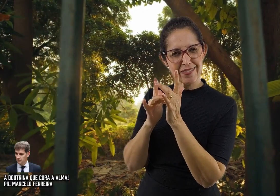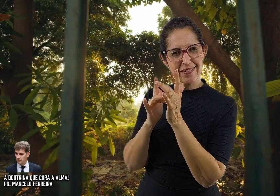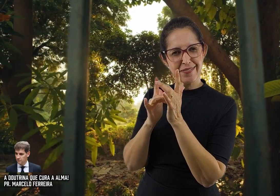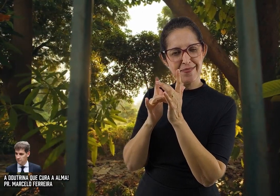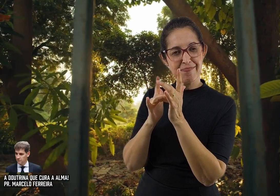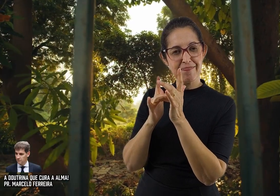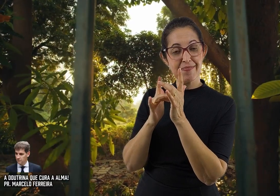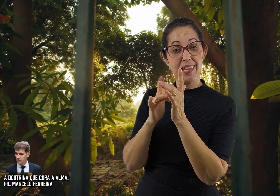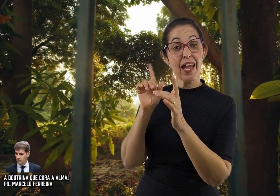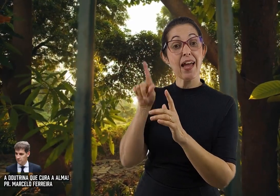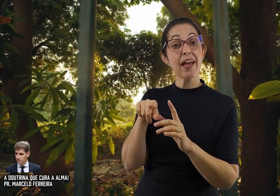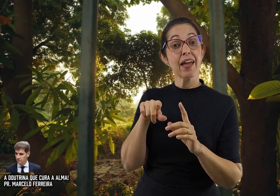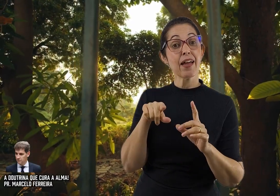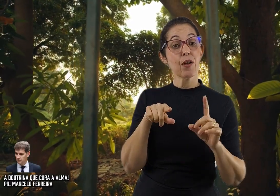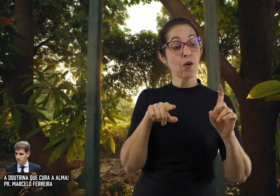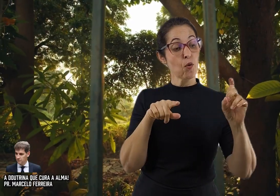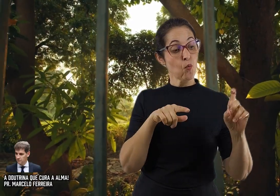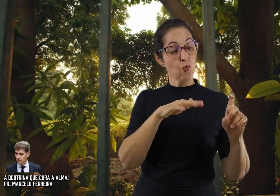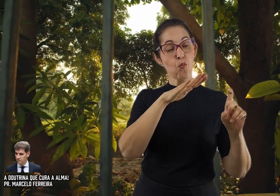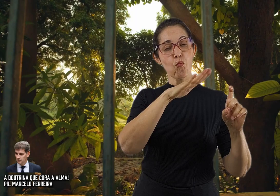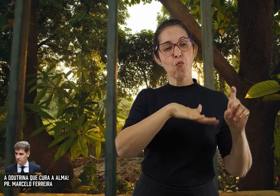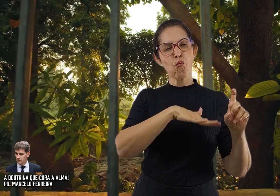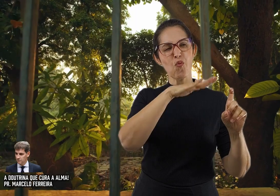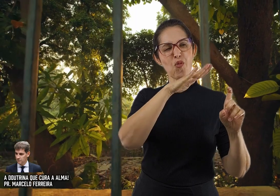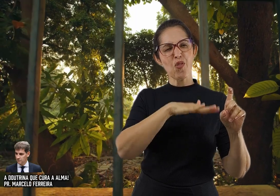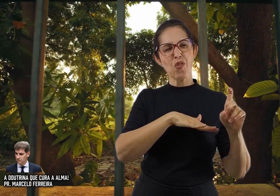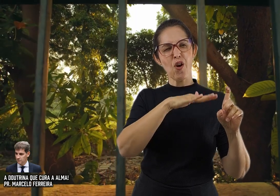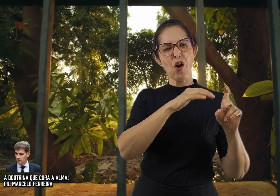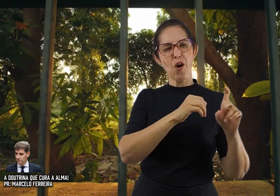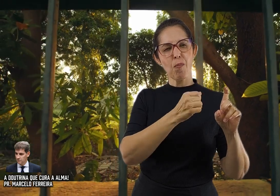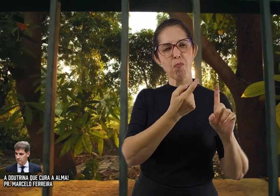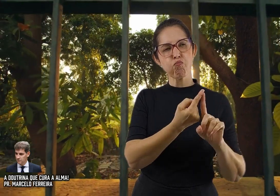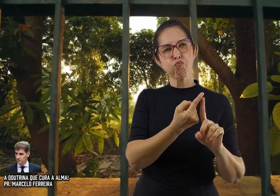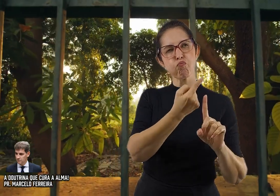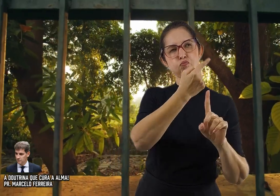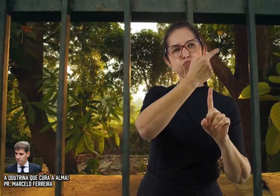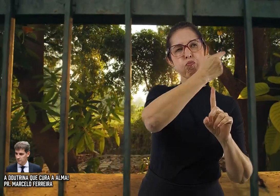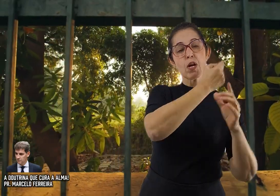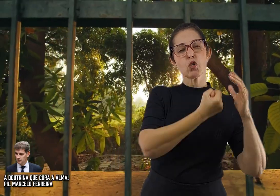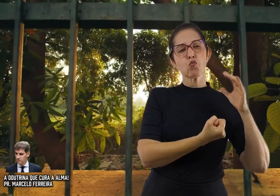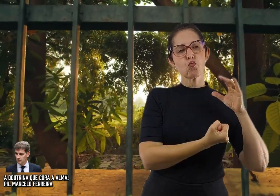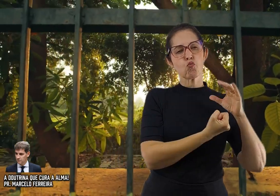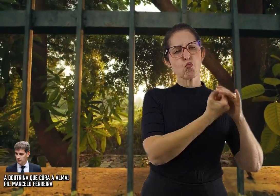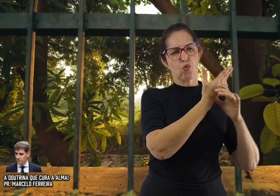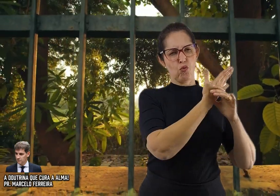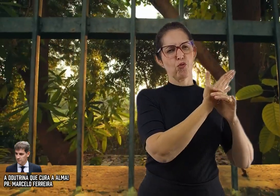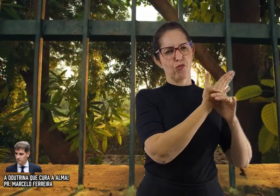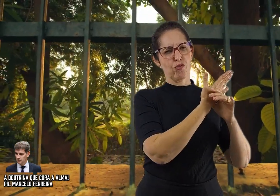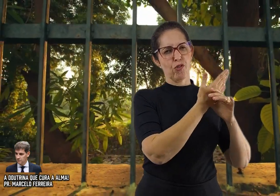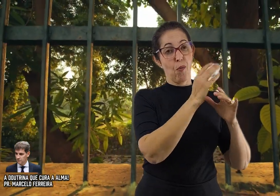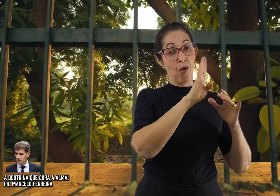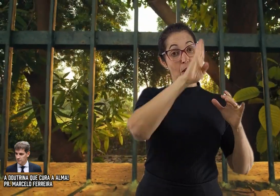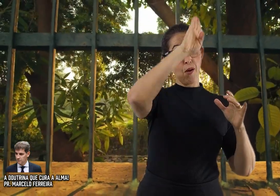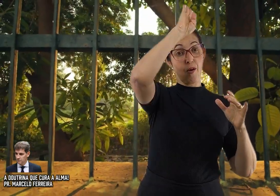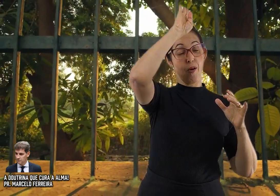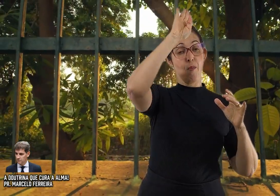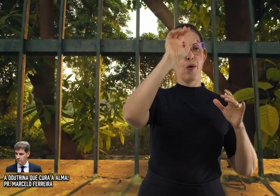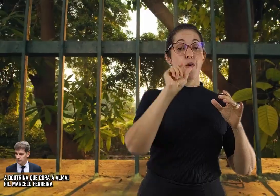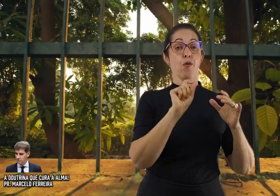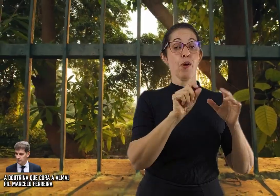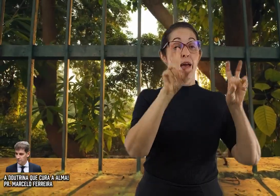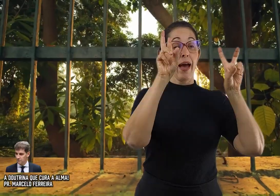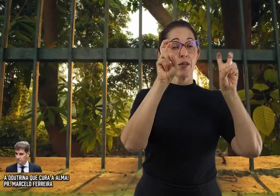do cristianismo romano, que surgiu séculos e séculos depois da igreja primitiva que Maria